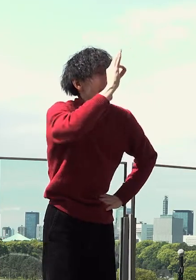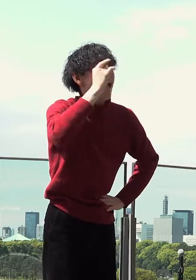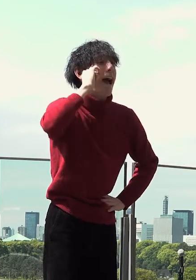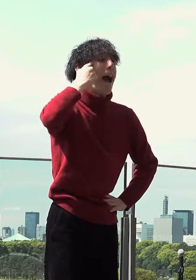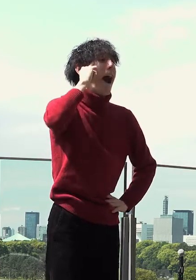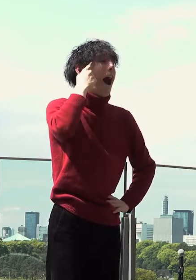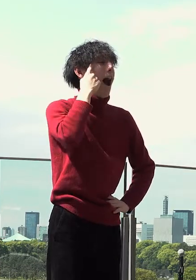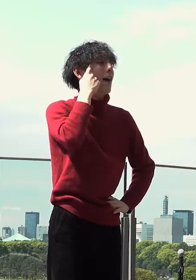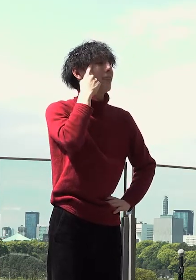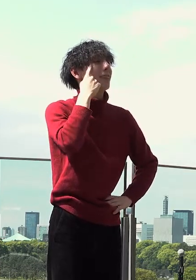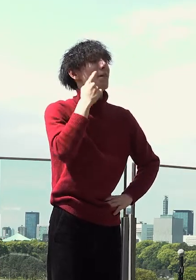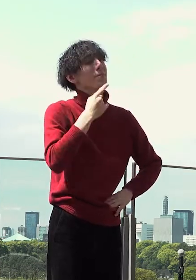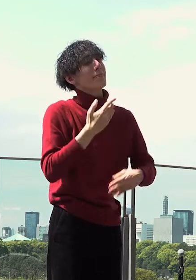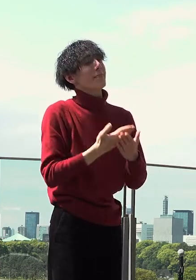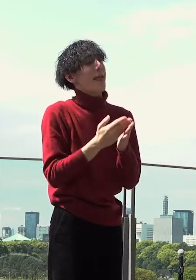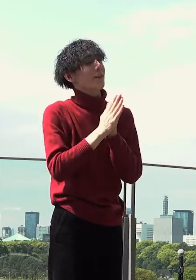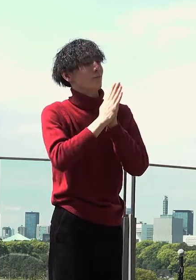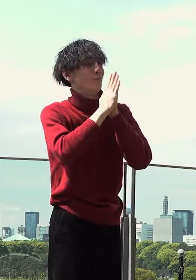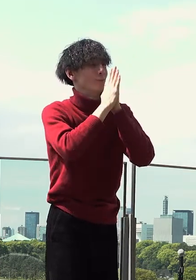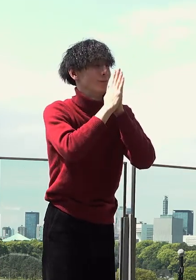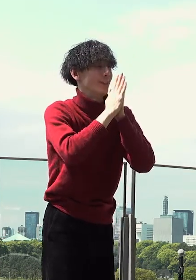ぜひ見ながら考えてみてください。